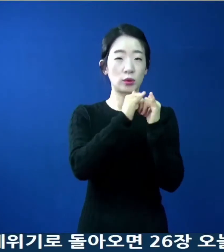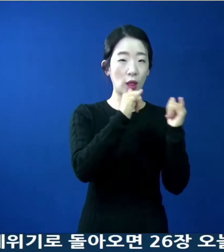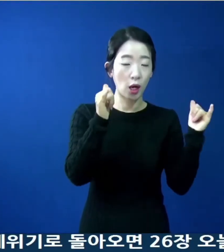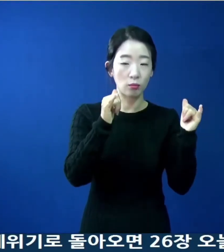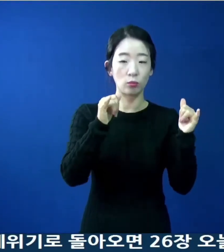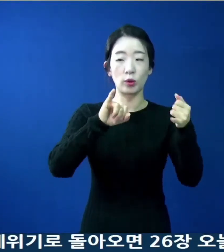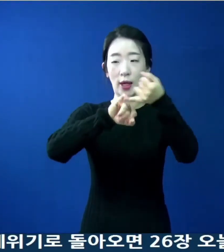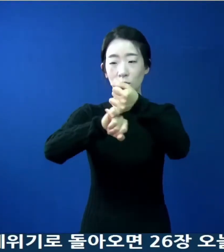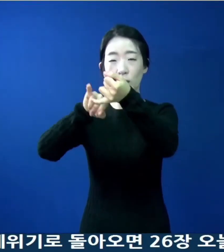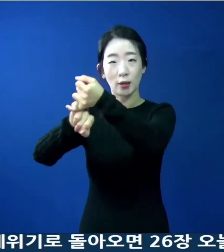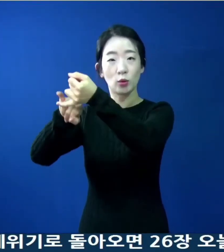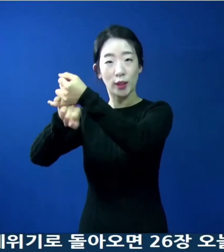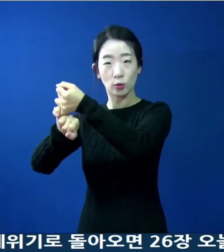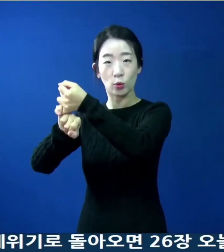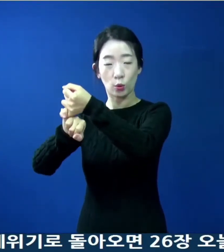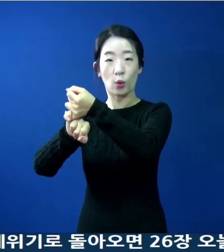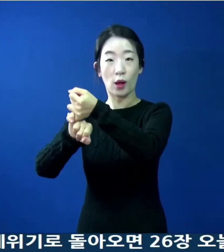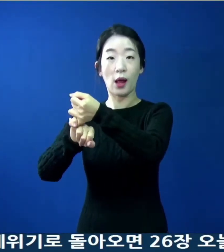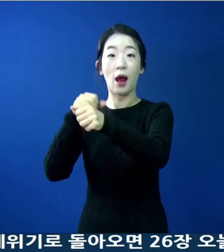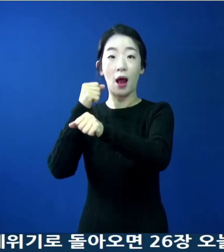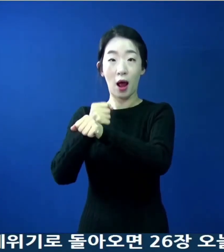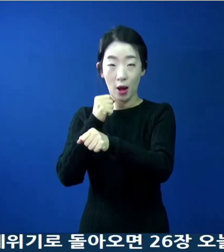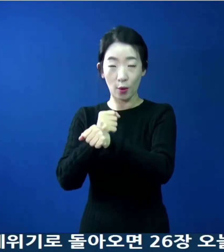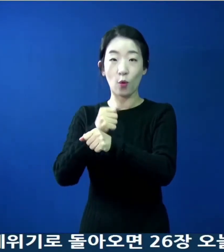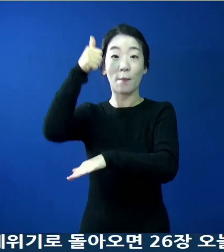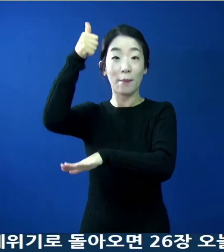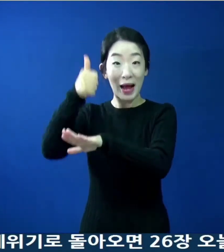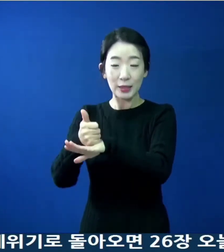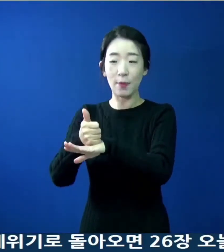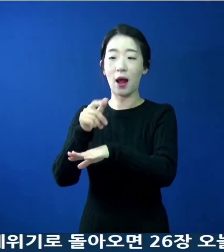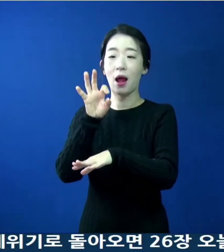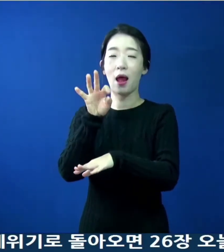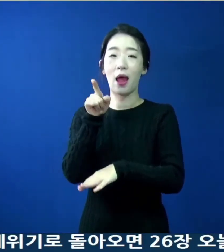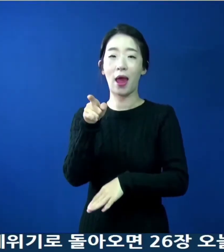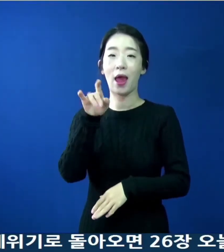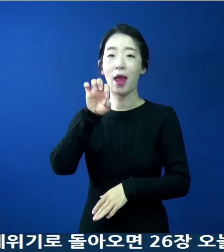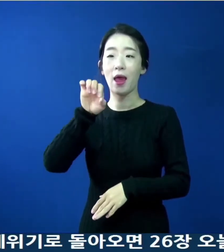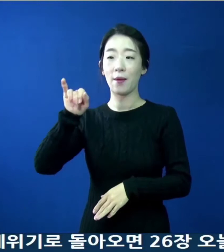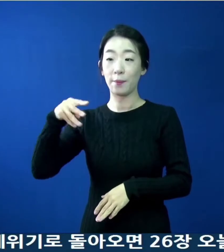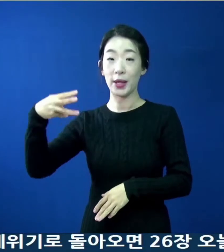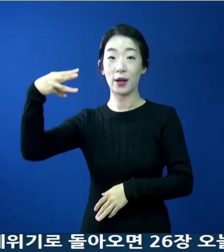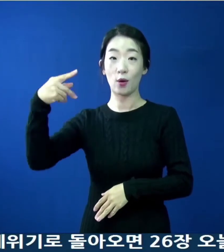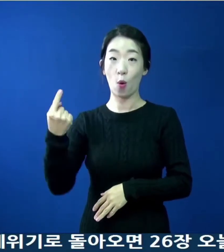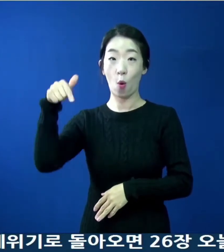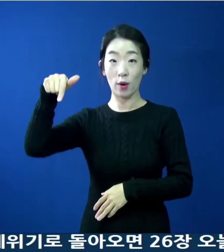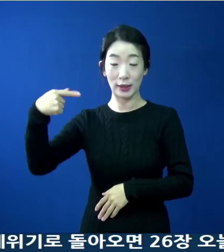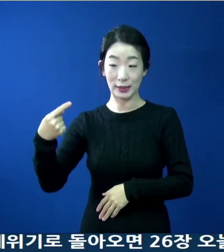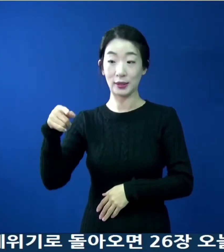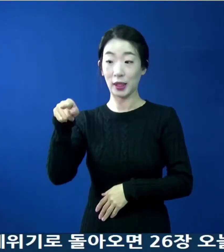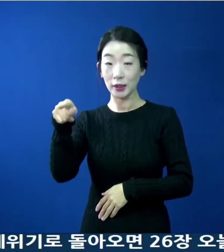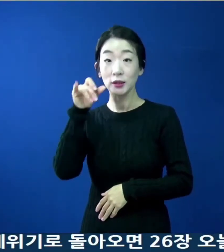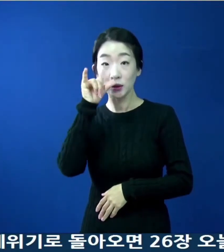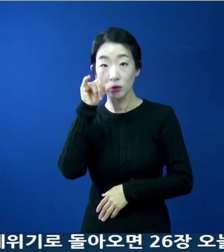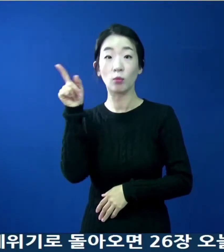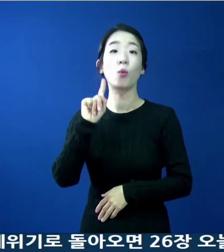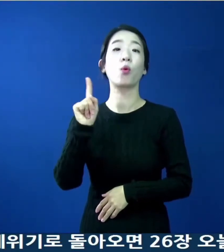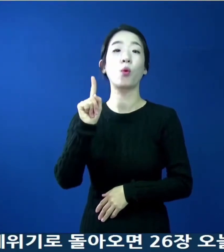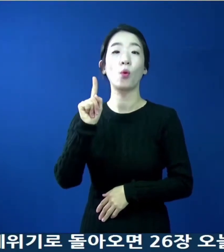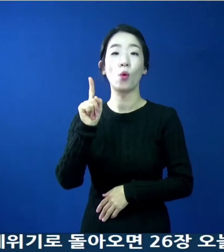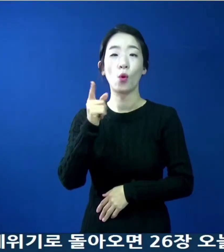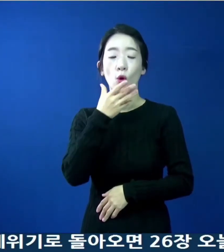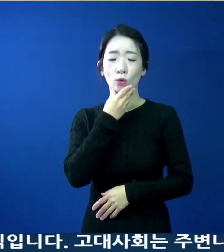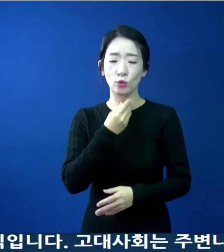그 약속을 맺을 때 뒤에다가 이렇게 덧붙이는 에필로그를 달곤 했습니다. 그 내용의 주된 내용은 뭐냐면